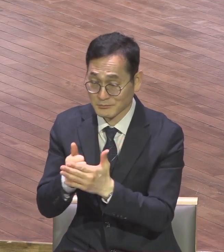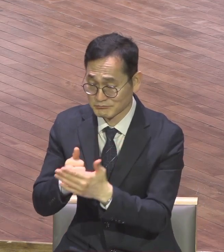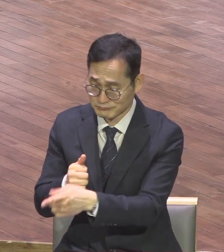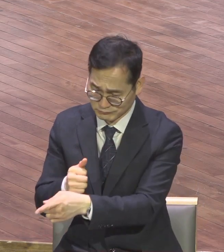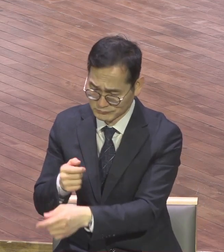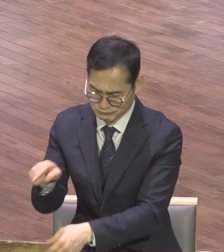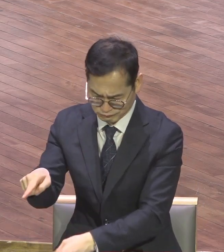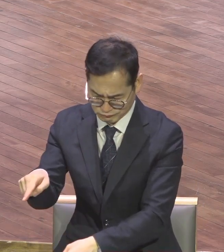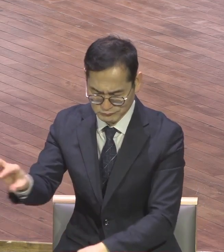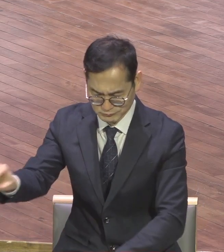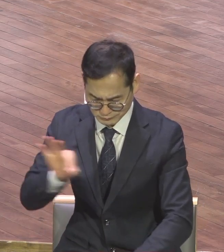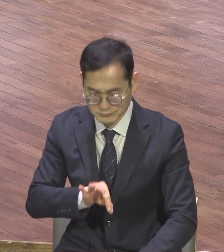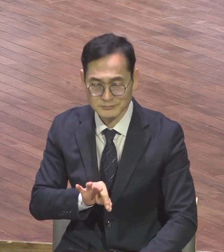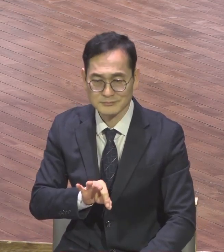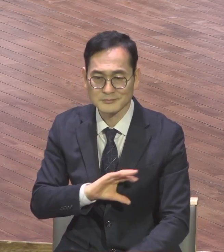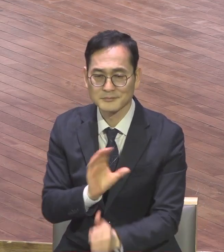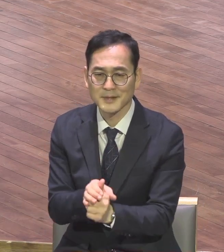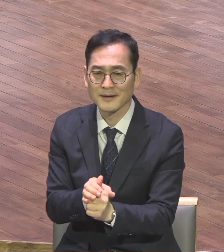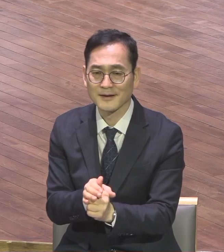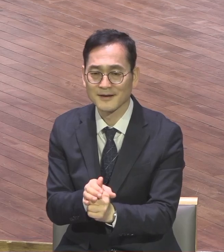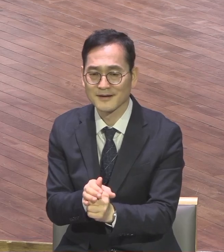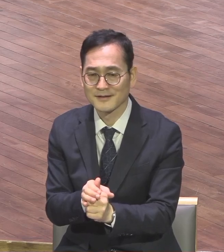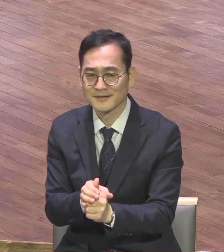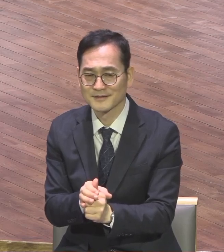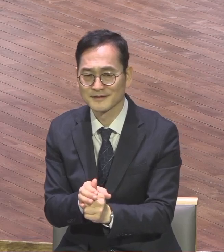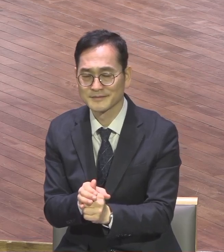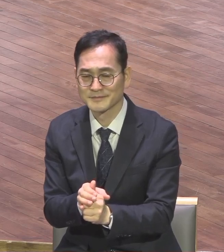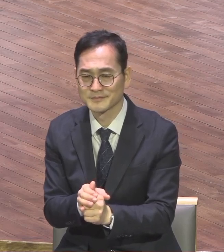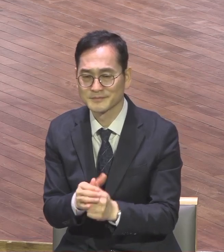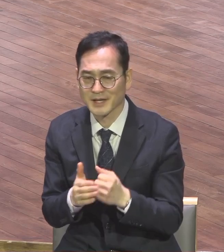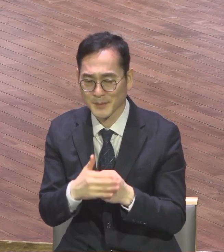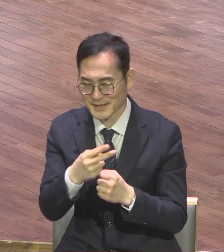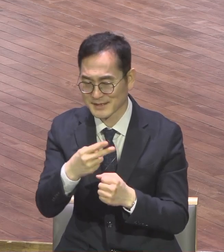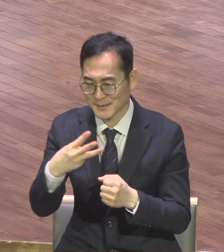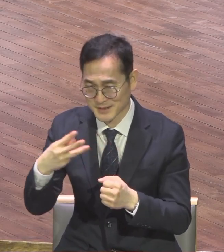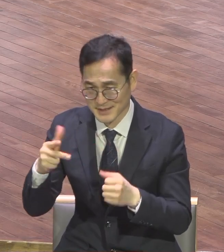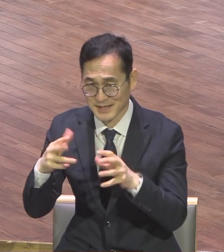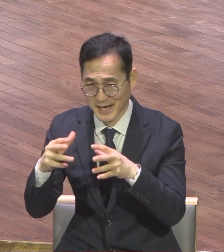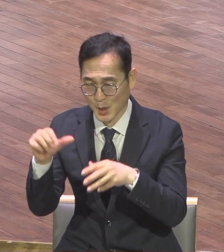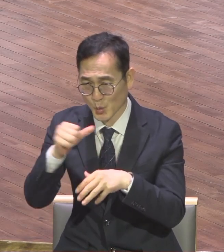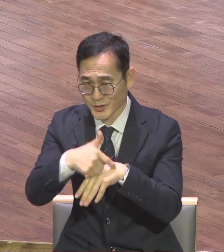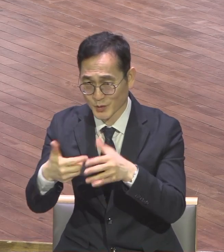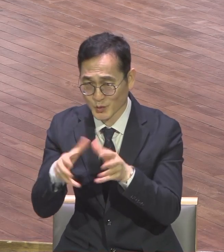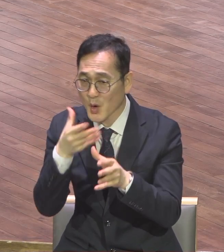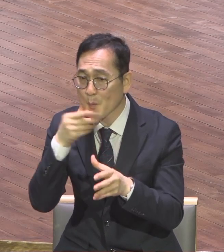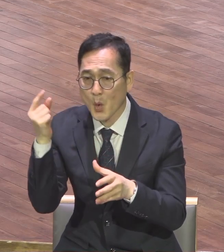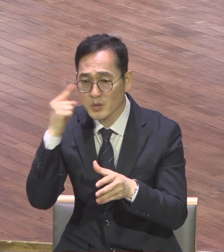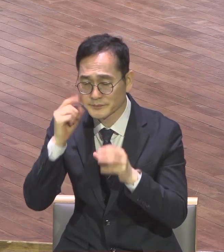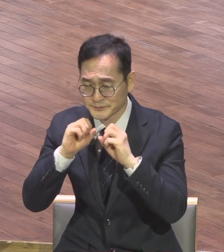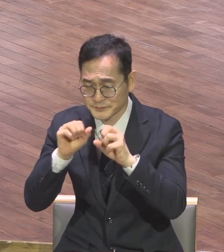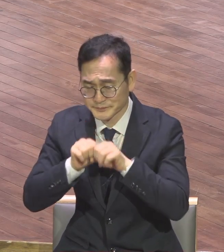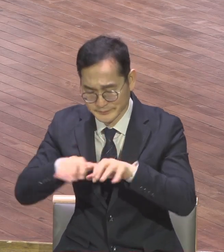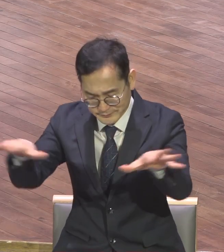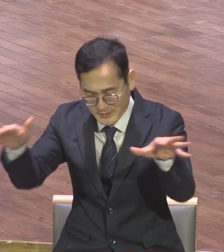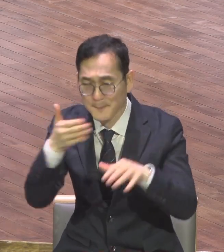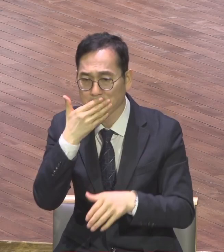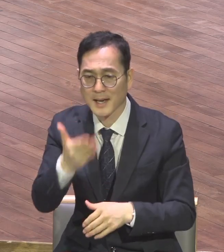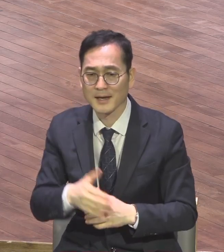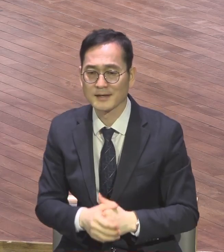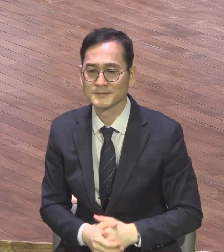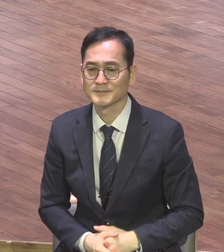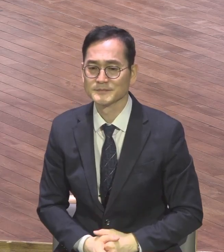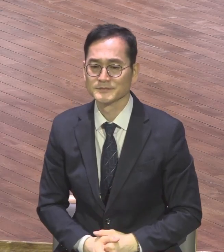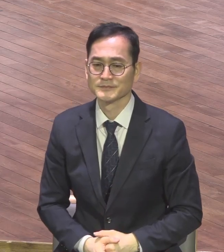잡았으니 우리를 통해 237 나라 5천조 복음화가 가능하게 이루어질 것이다. 2000년 만에 회복된